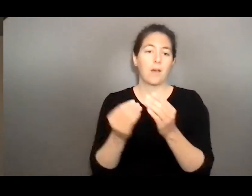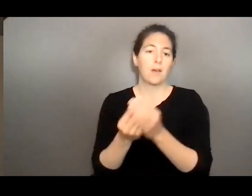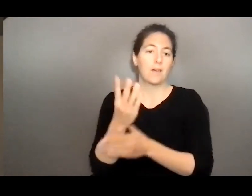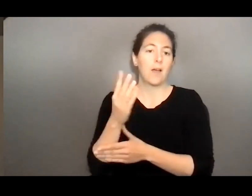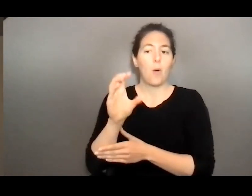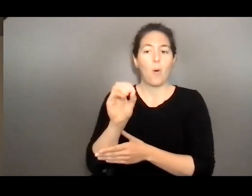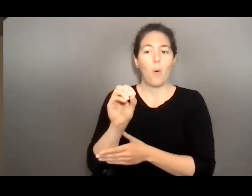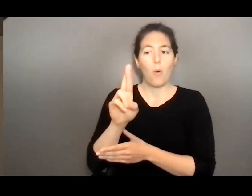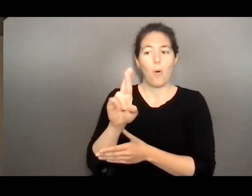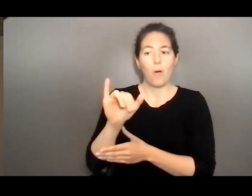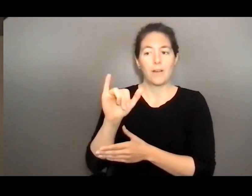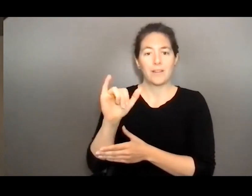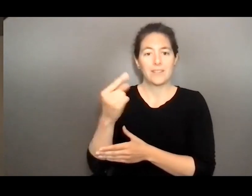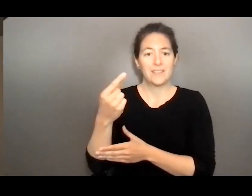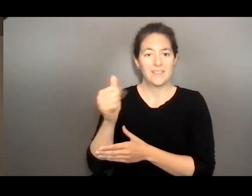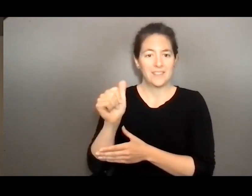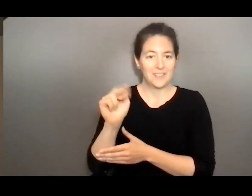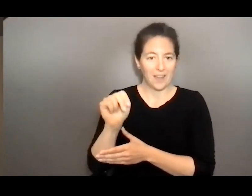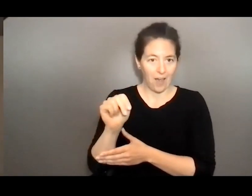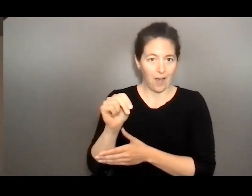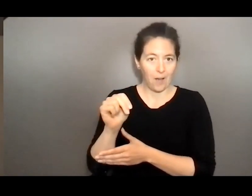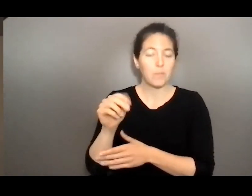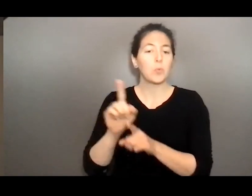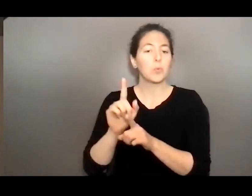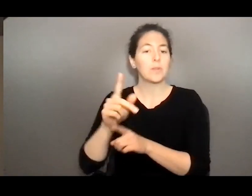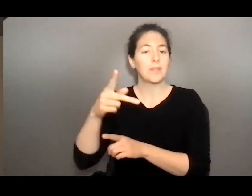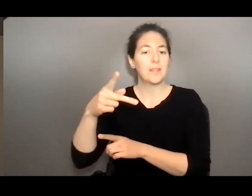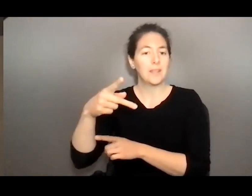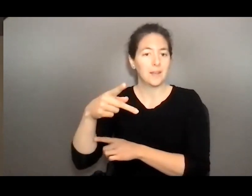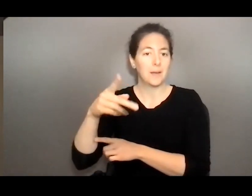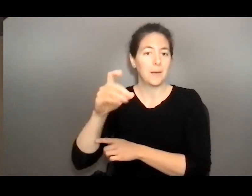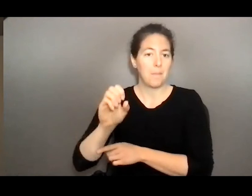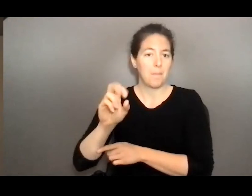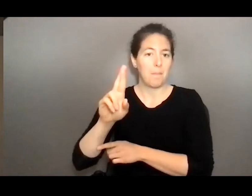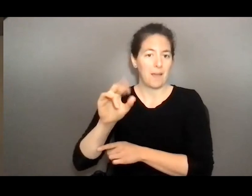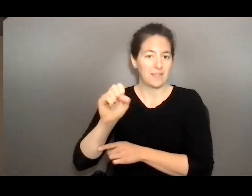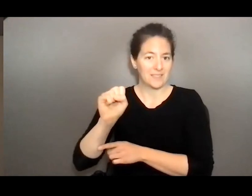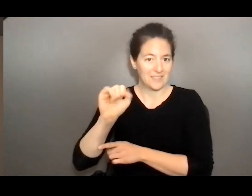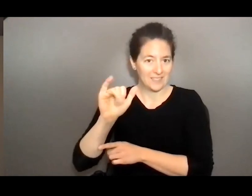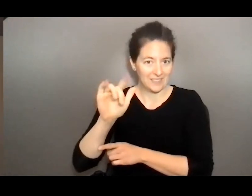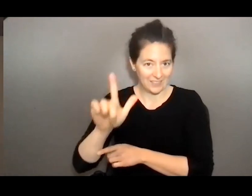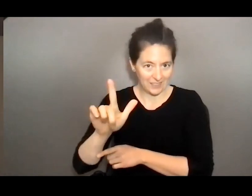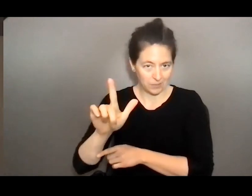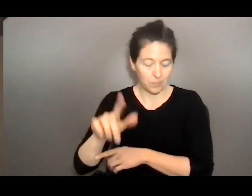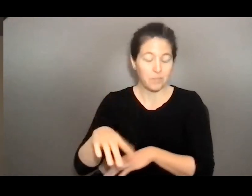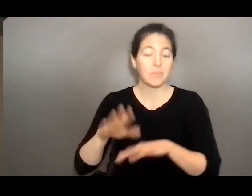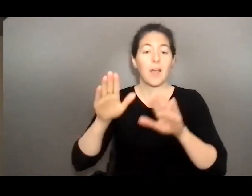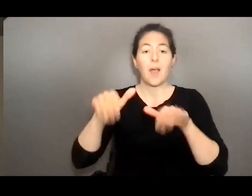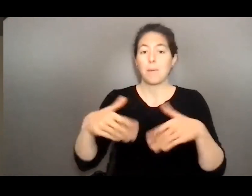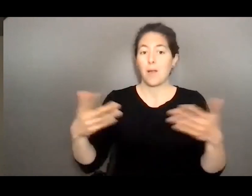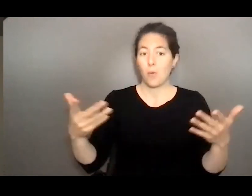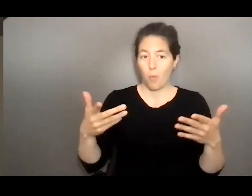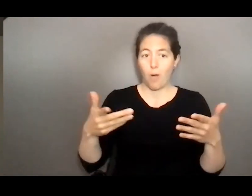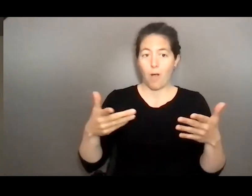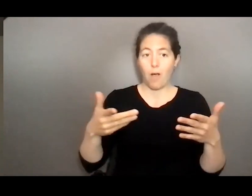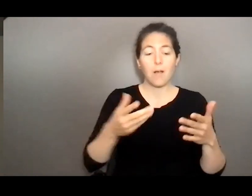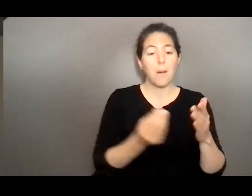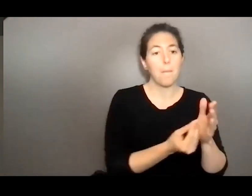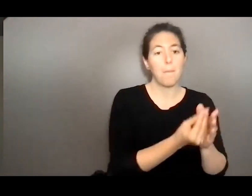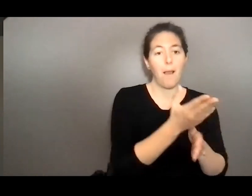persil. Et ensuite, on va biner, donc entre toutes nos plantes pour enlever